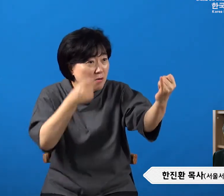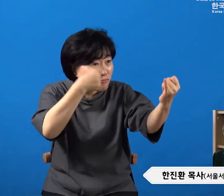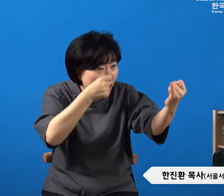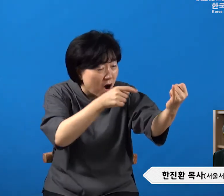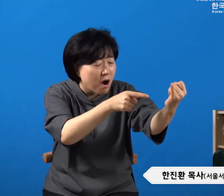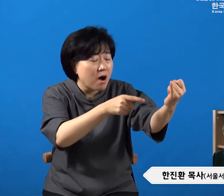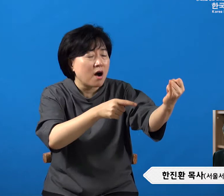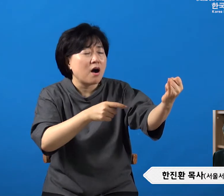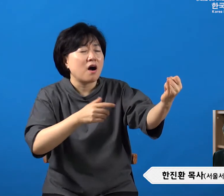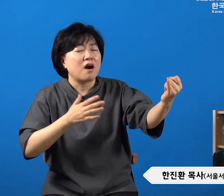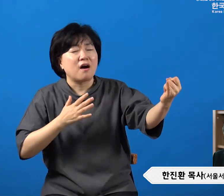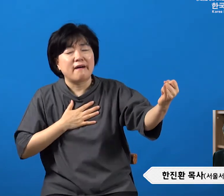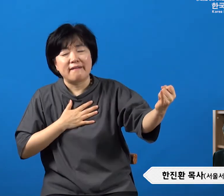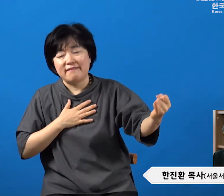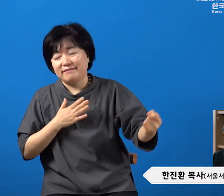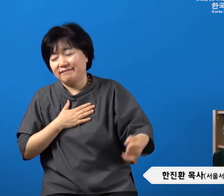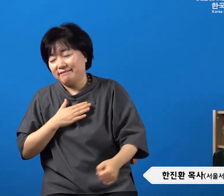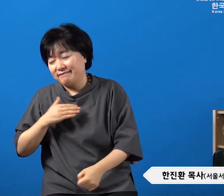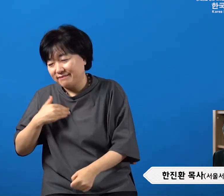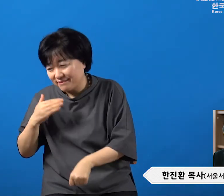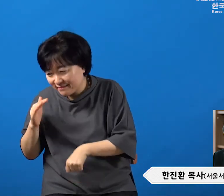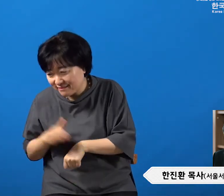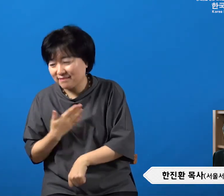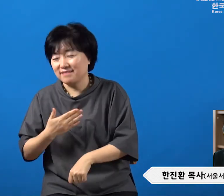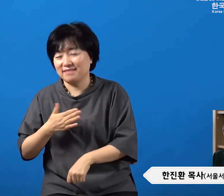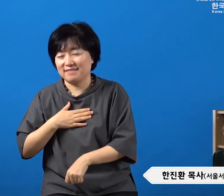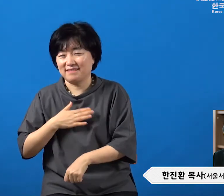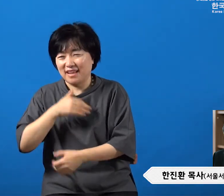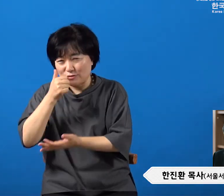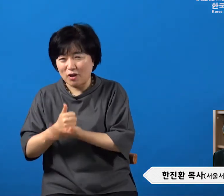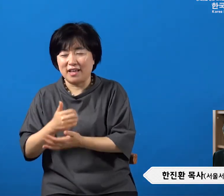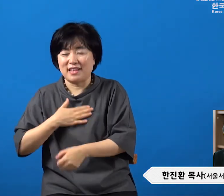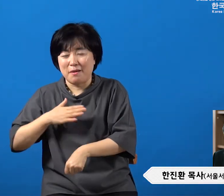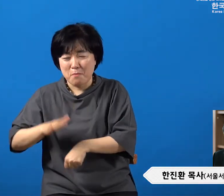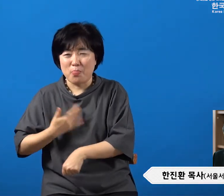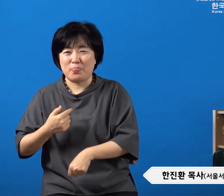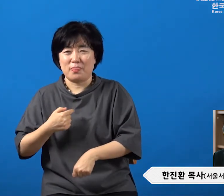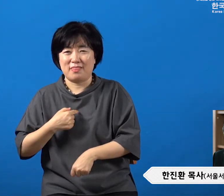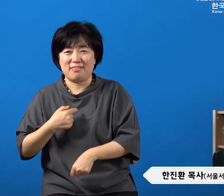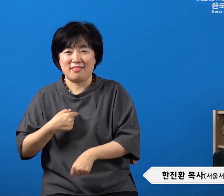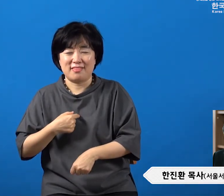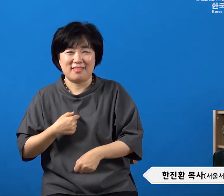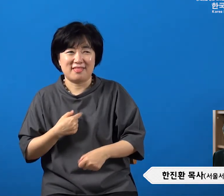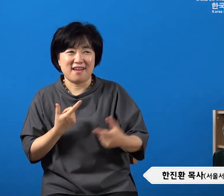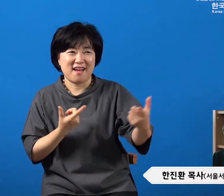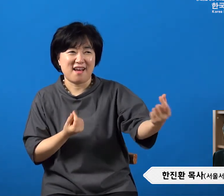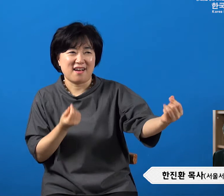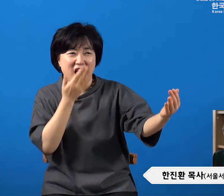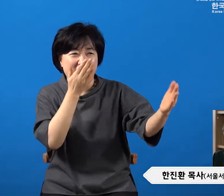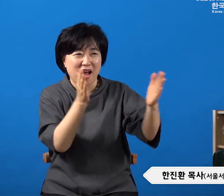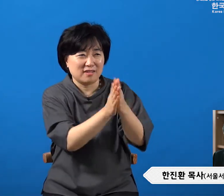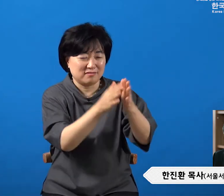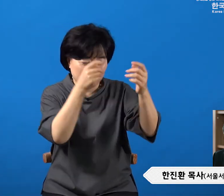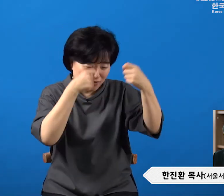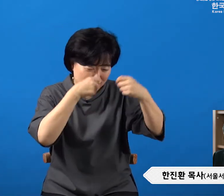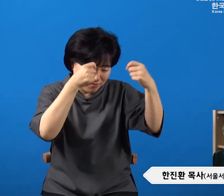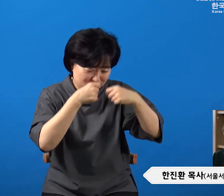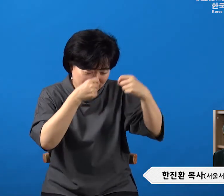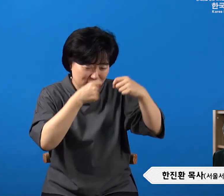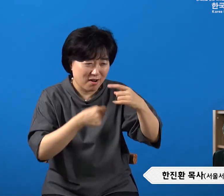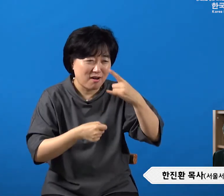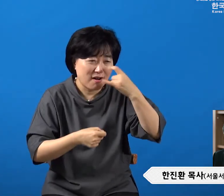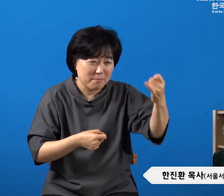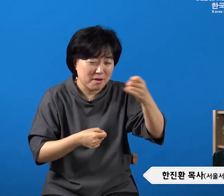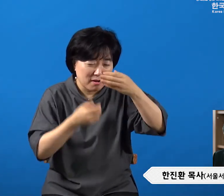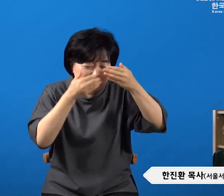생각하니까 저 자신이 미워서 견딜 수가 없었습니다. 모자가 같이 그냥 눈물을 흘리다가 어머니가